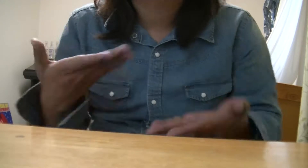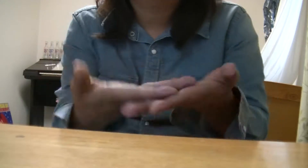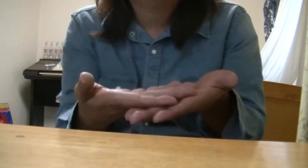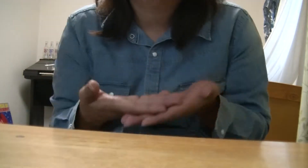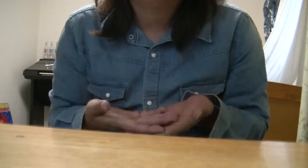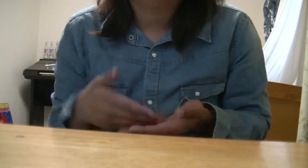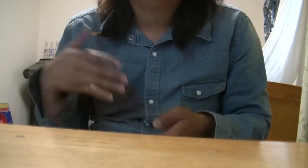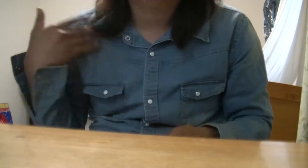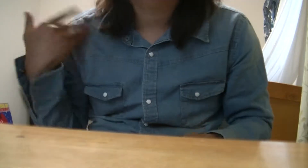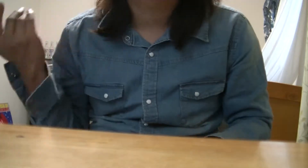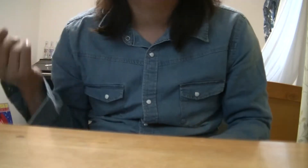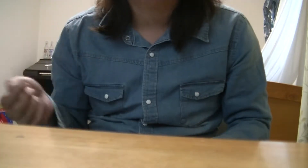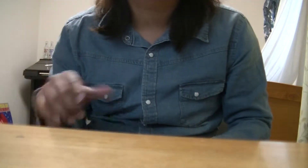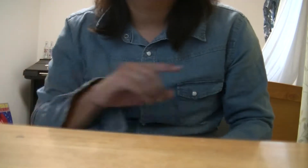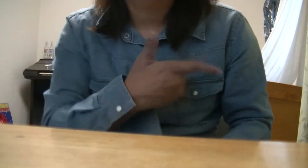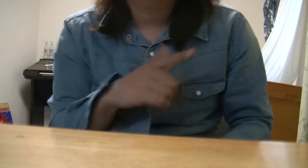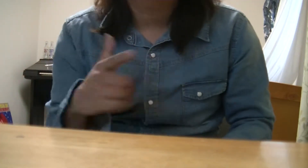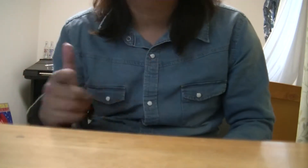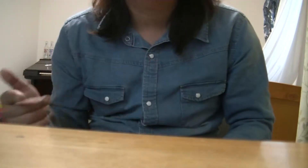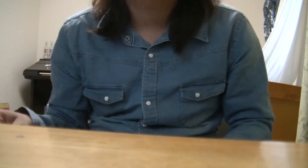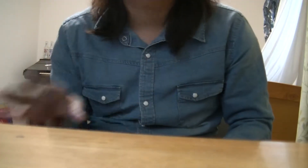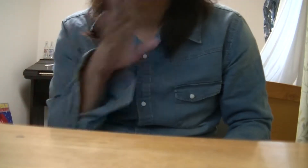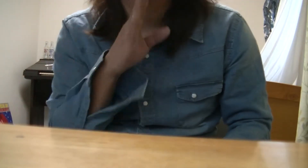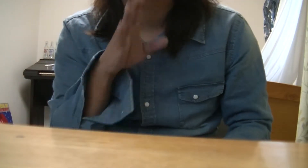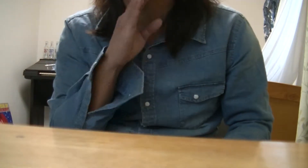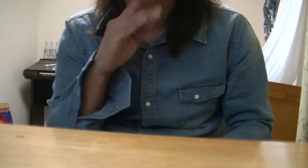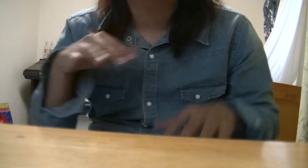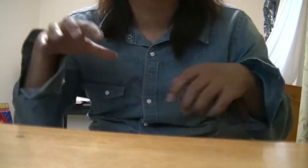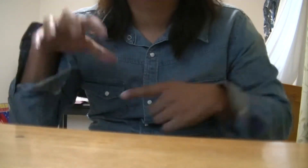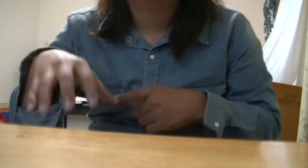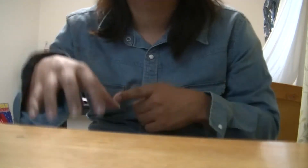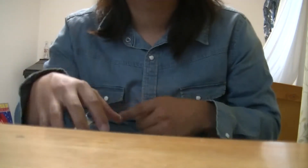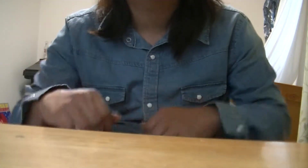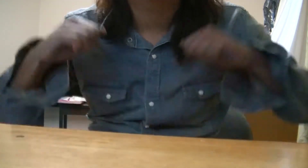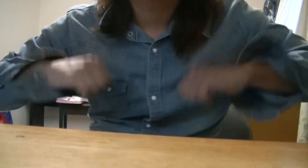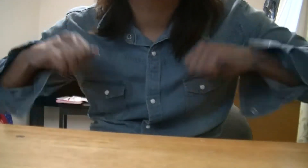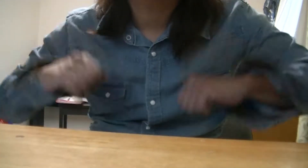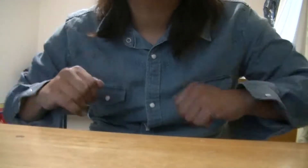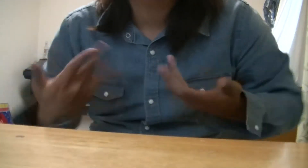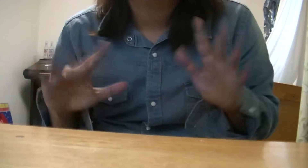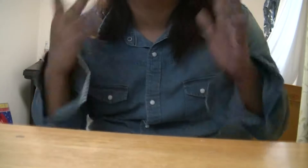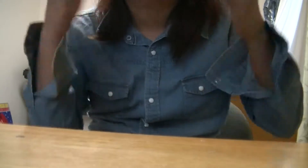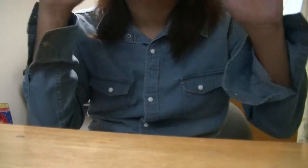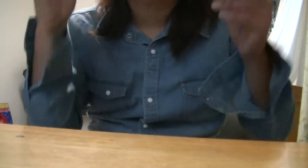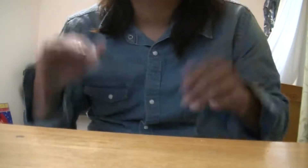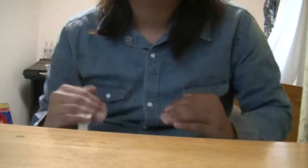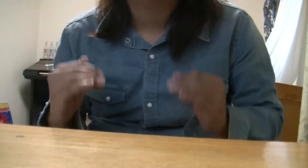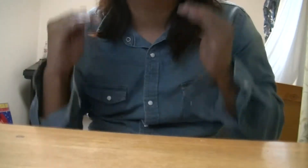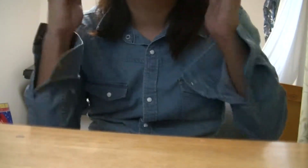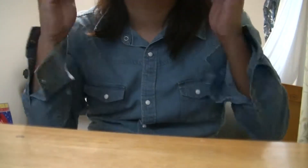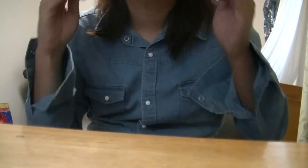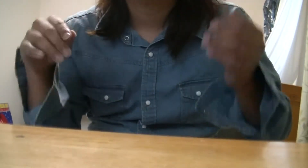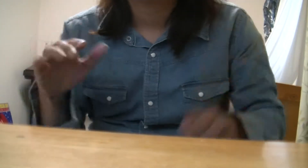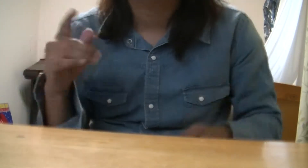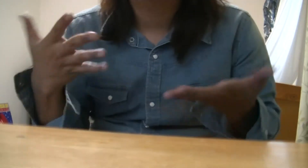ことがない子たちが本当に現場で生き生きと輝いて成長していく姿を何度も何度も見てき